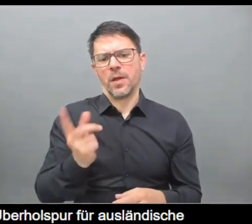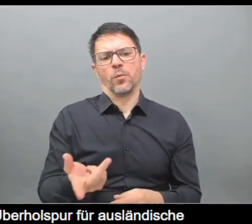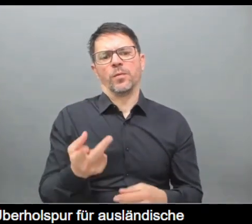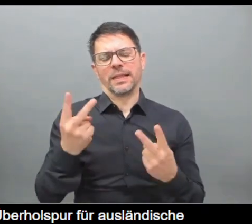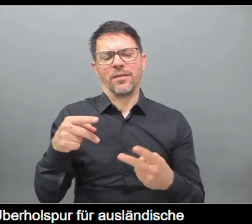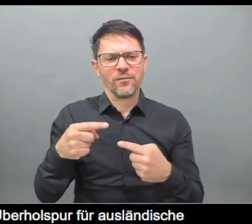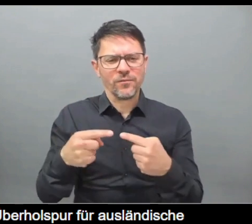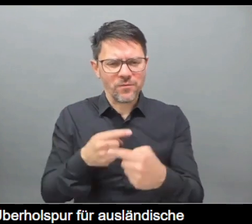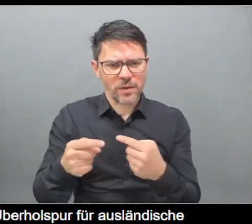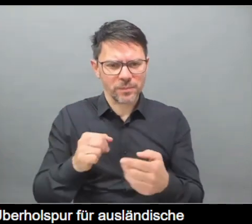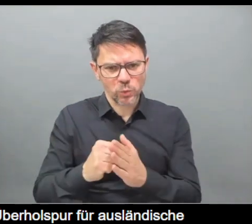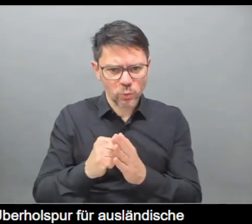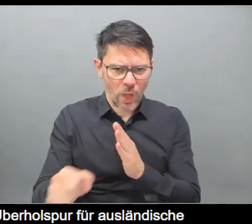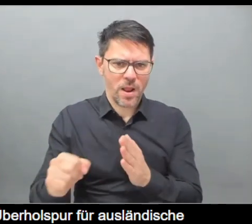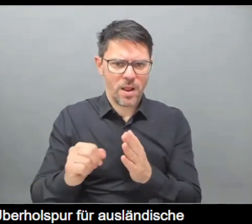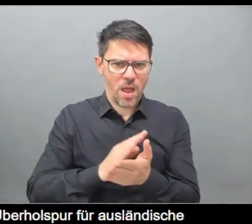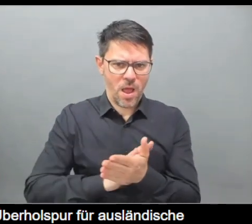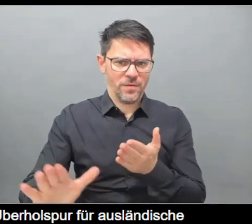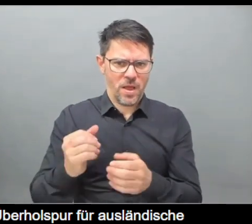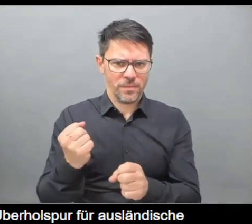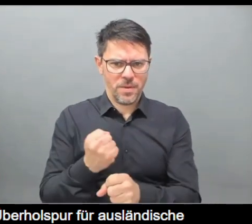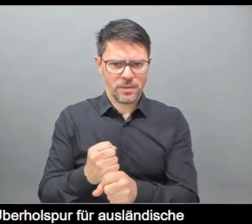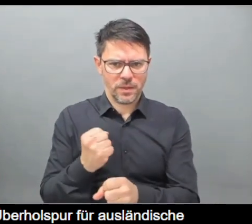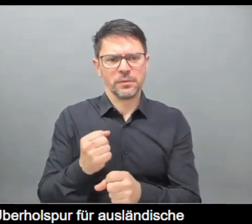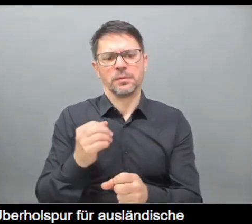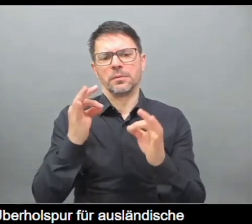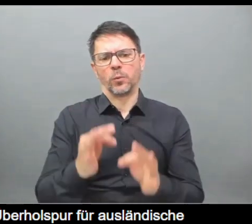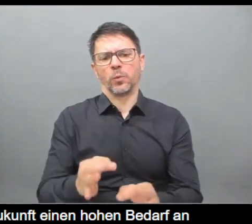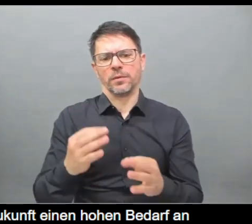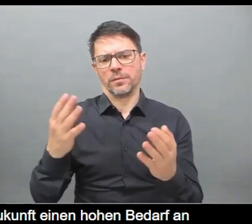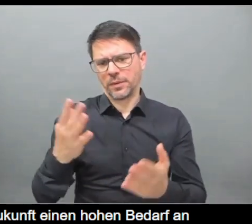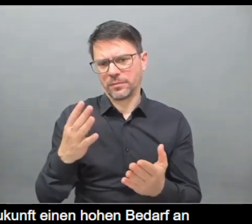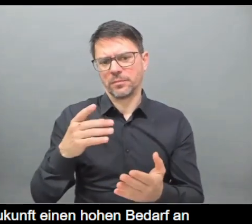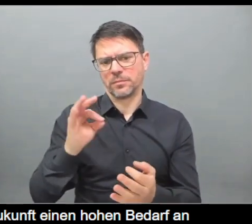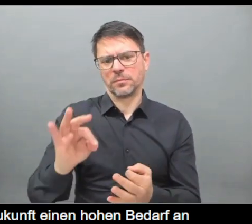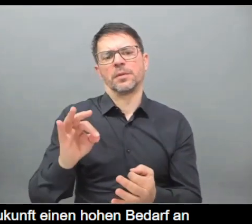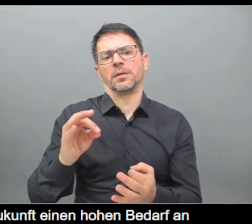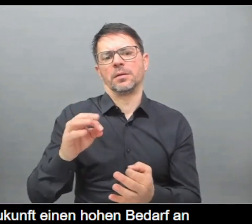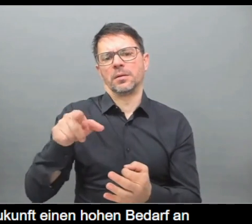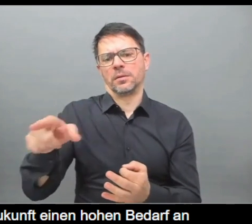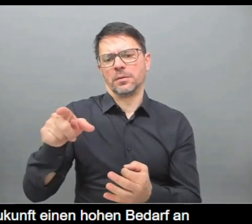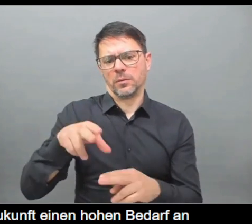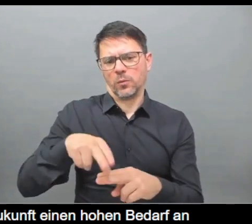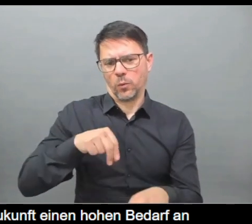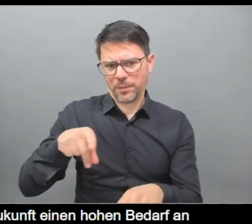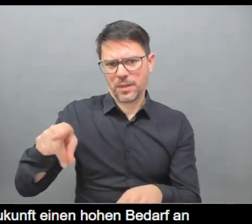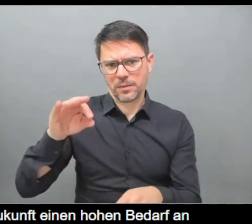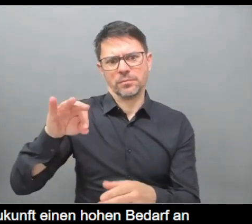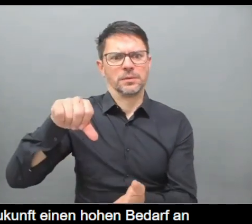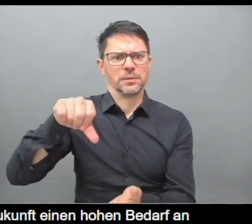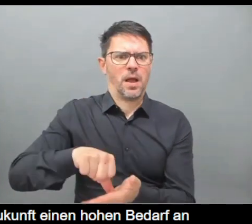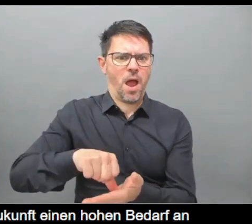jetzt koordiniert wird, wenn Sie so wollen, dass diese Dinge abgestimmt aufeinander laufen, dass vom Anfang des